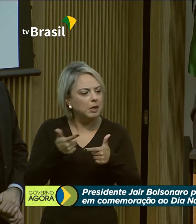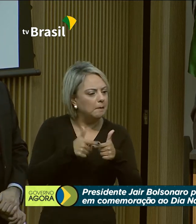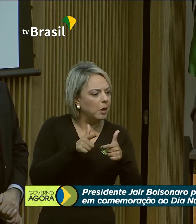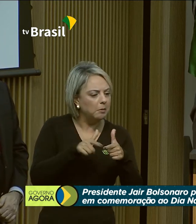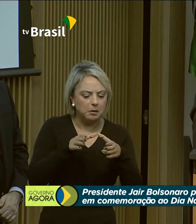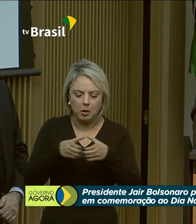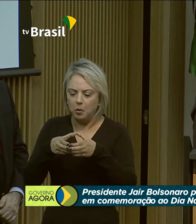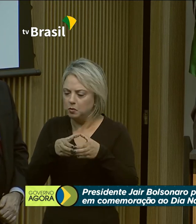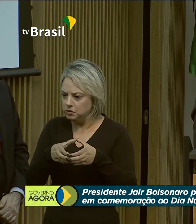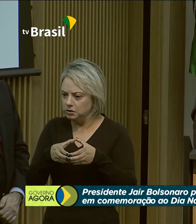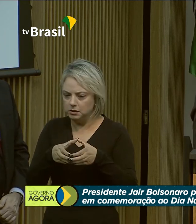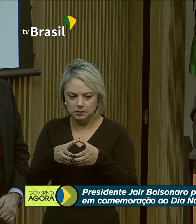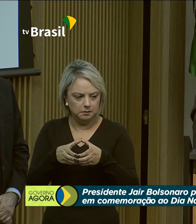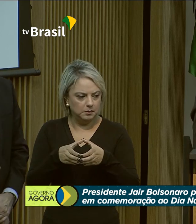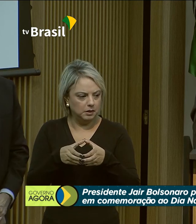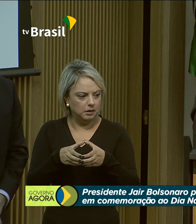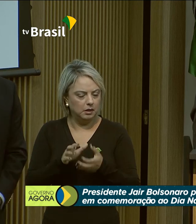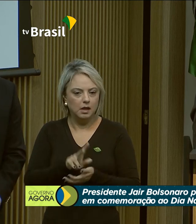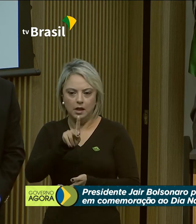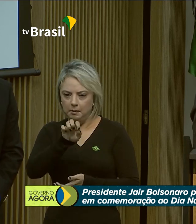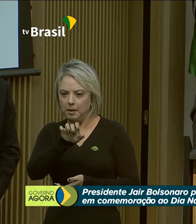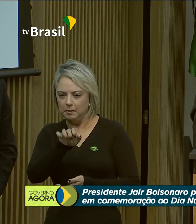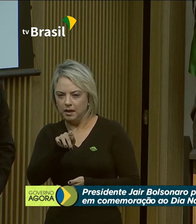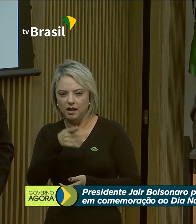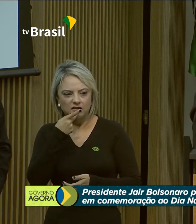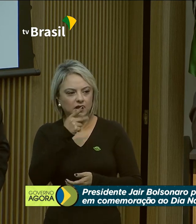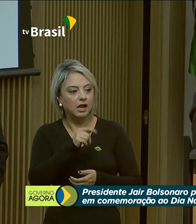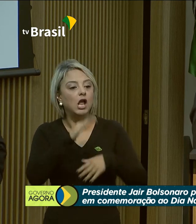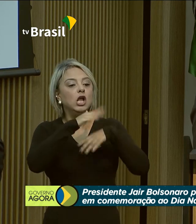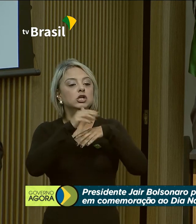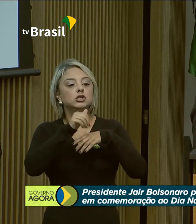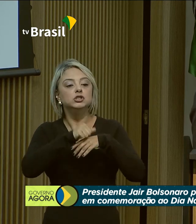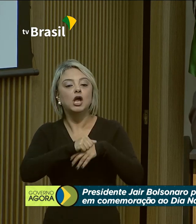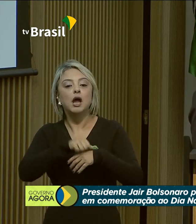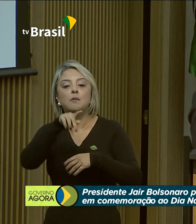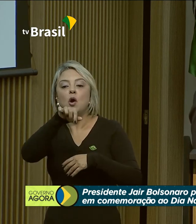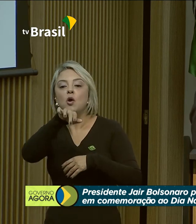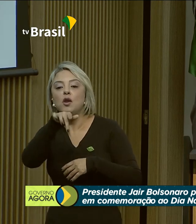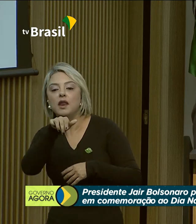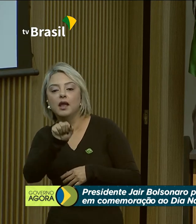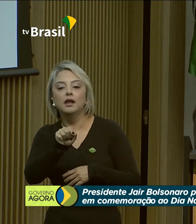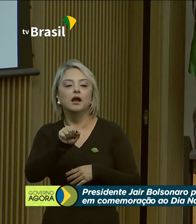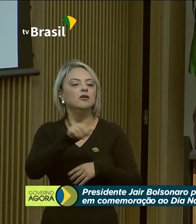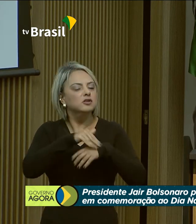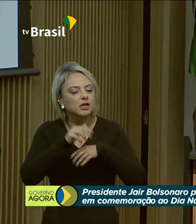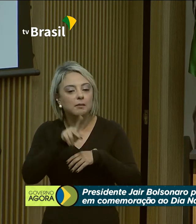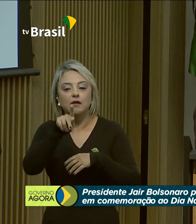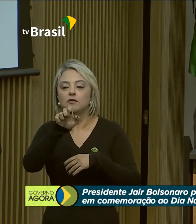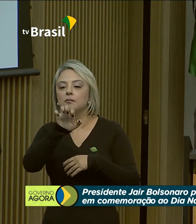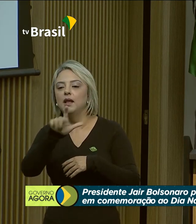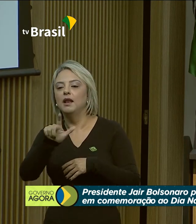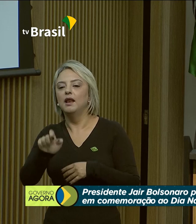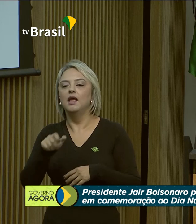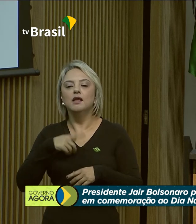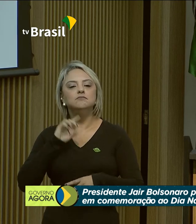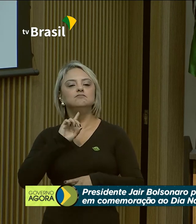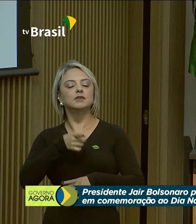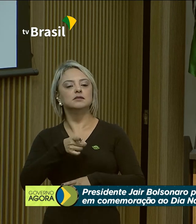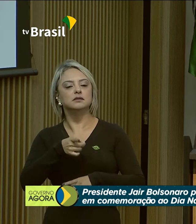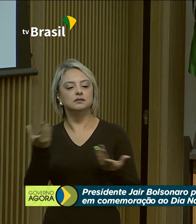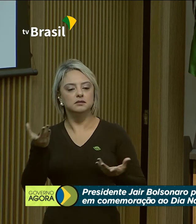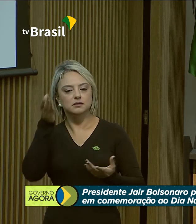time, né, Pepe? Ele falava o seguinte, né? Chama o negão. O pessoal chamava o Pelé e decidia